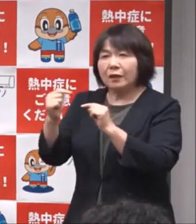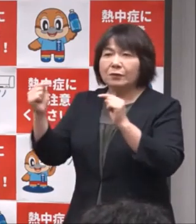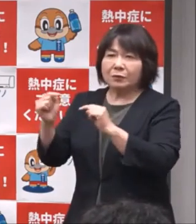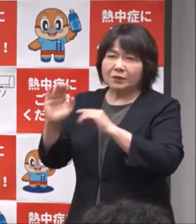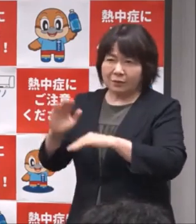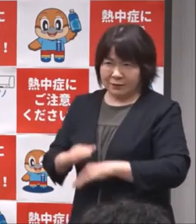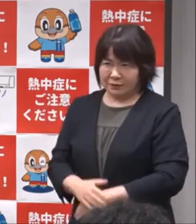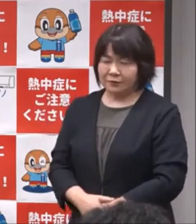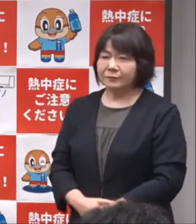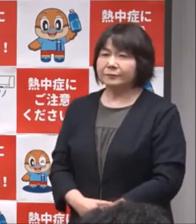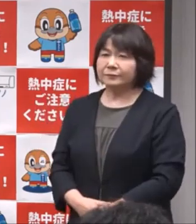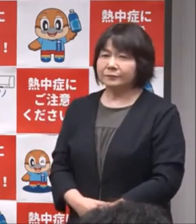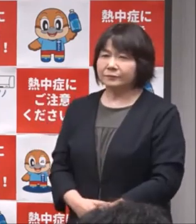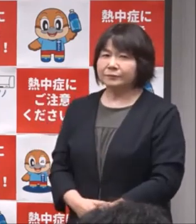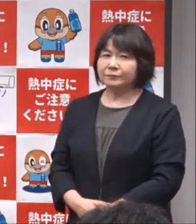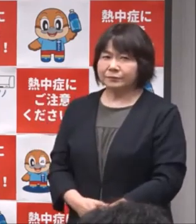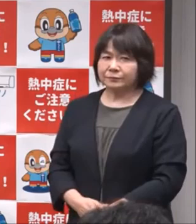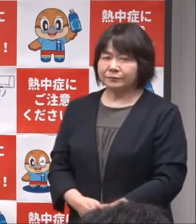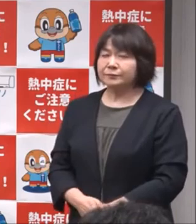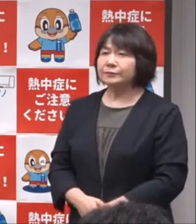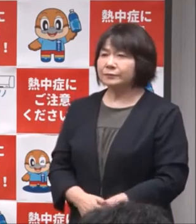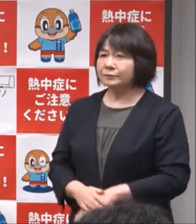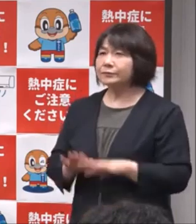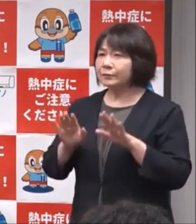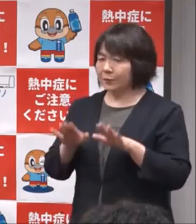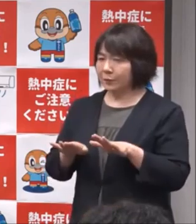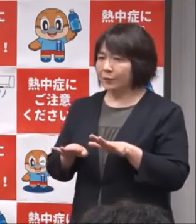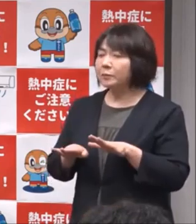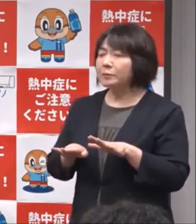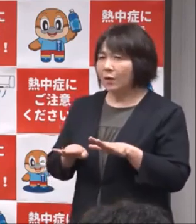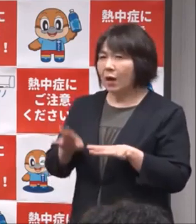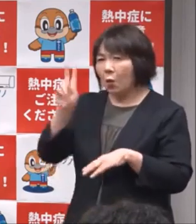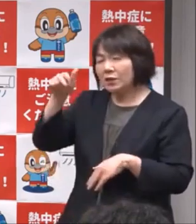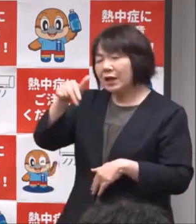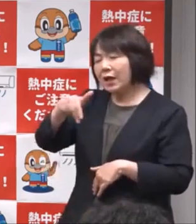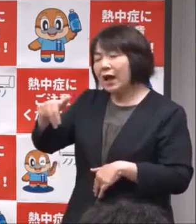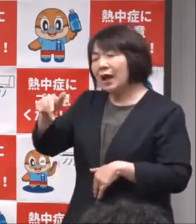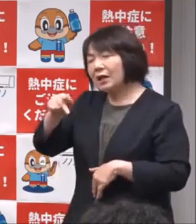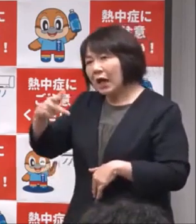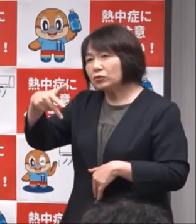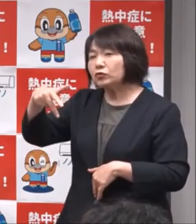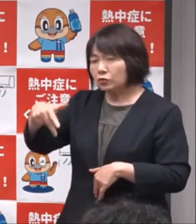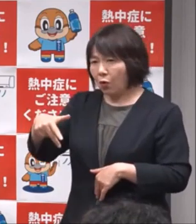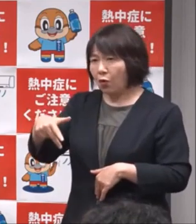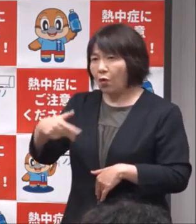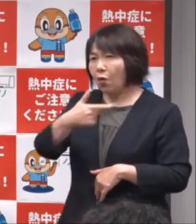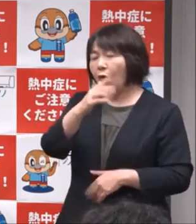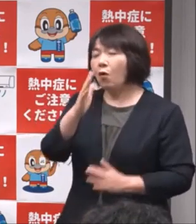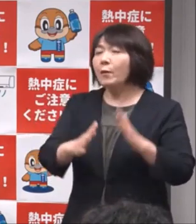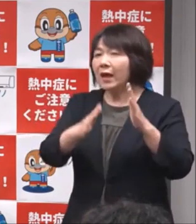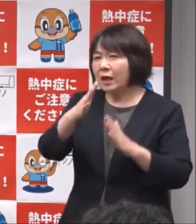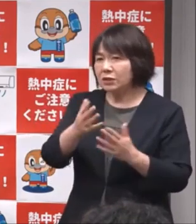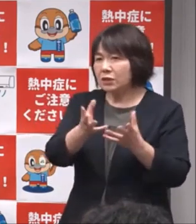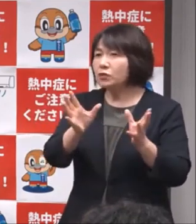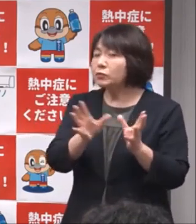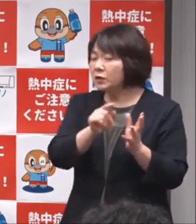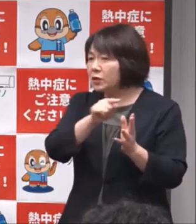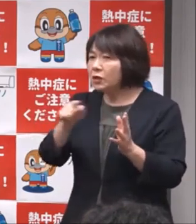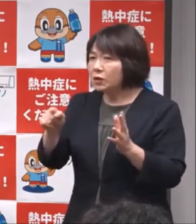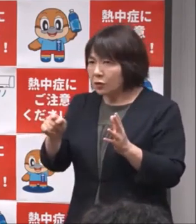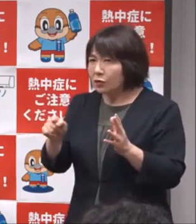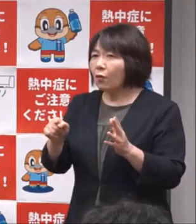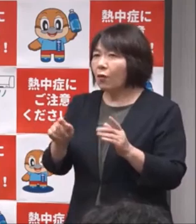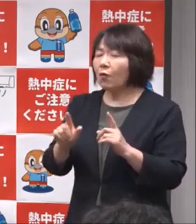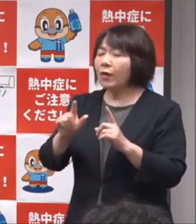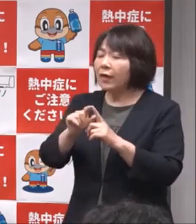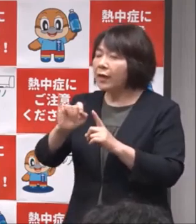ということになります。 現時点では大阪ガス大林組の取り組み、 AI 予測と、まあ、情報